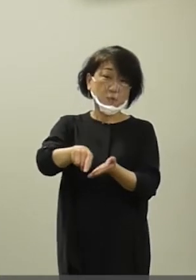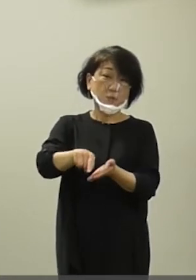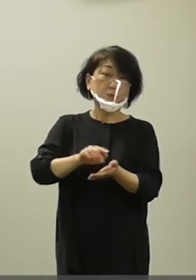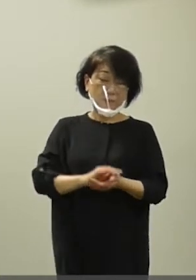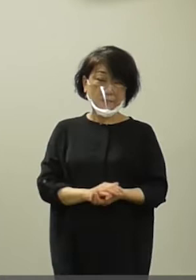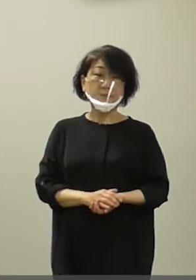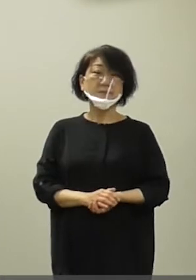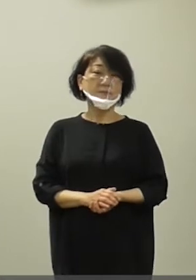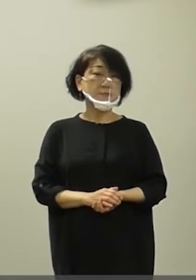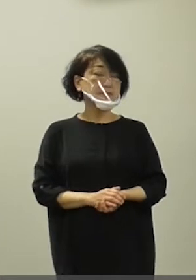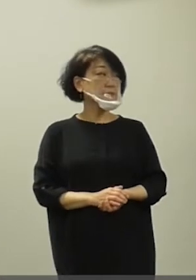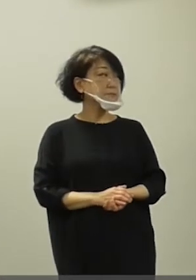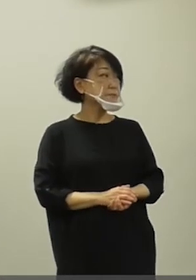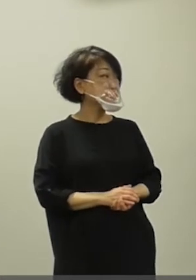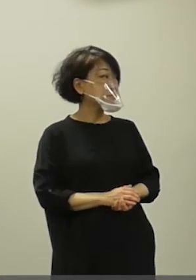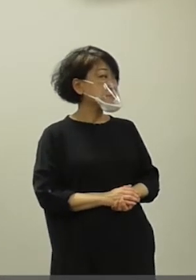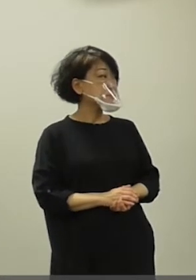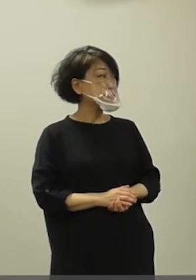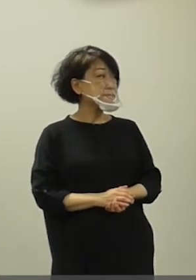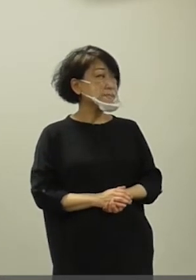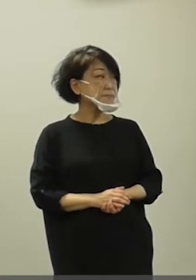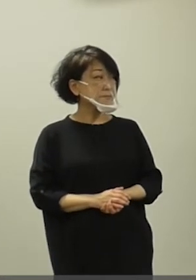式まあ